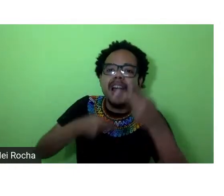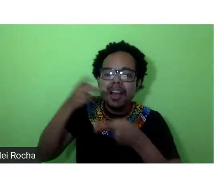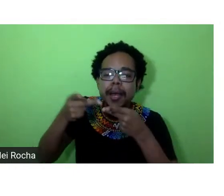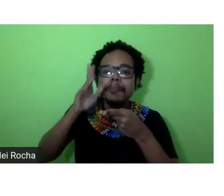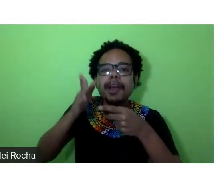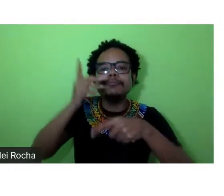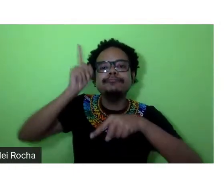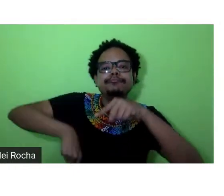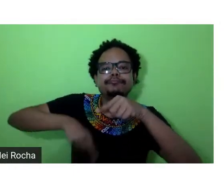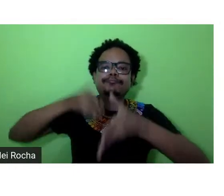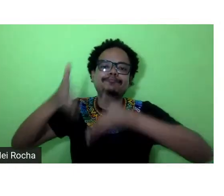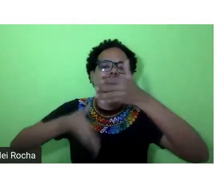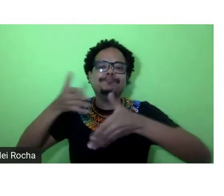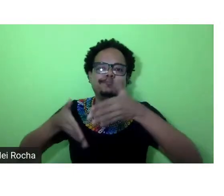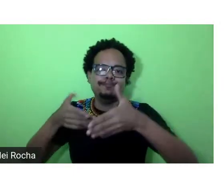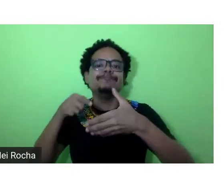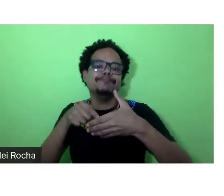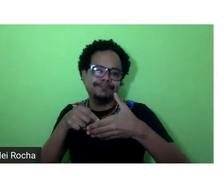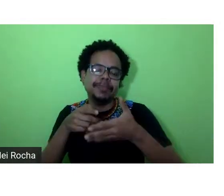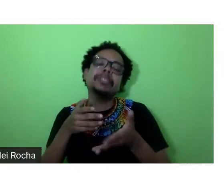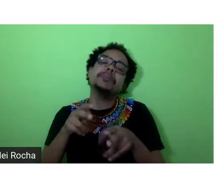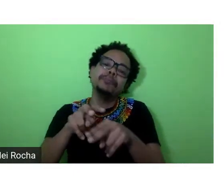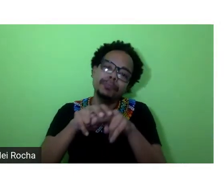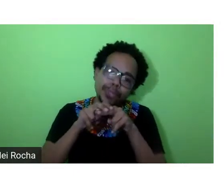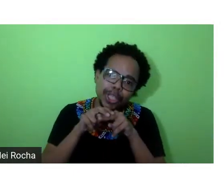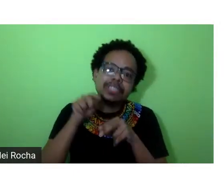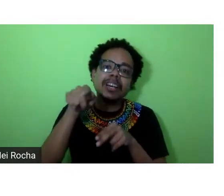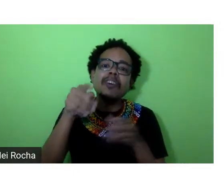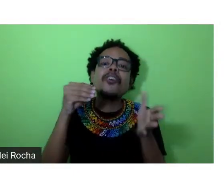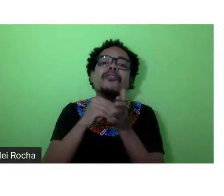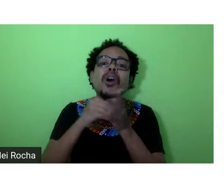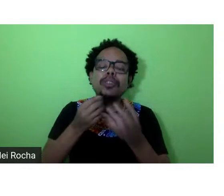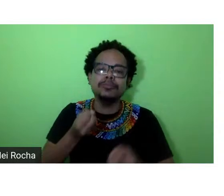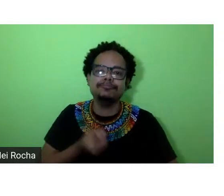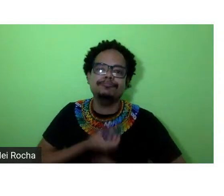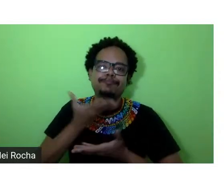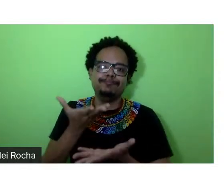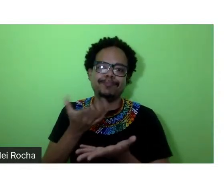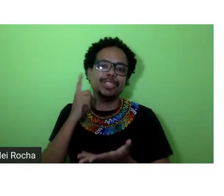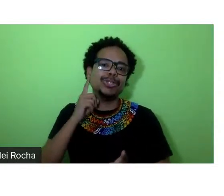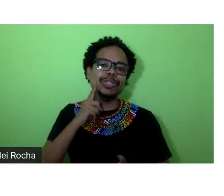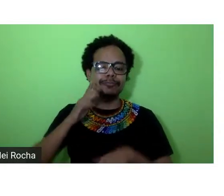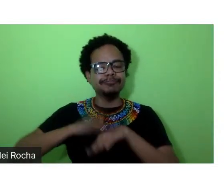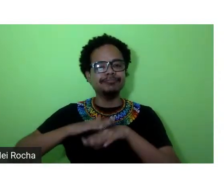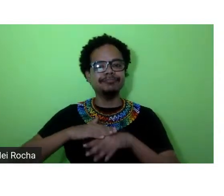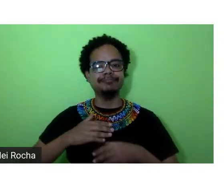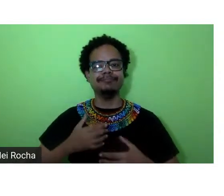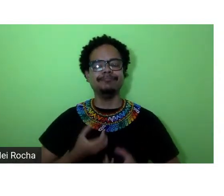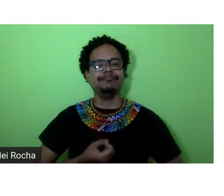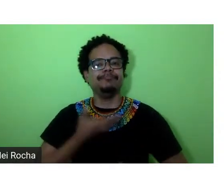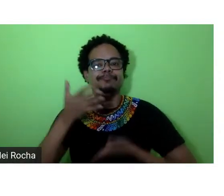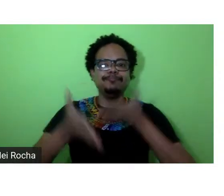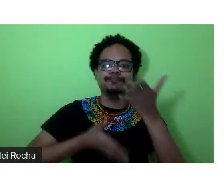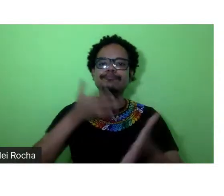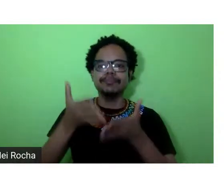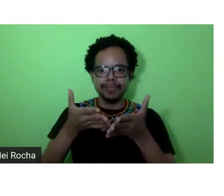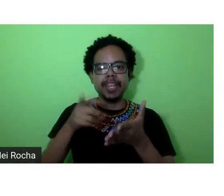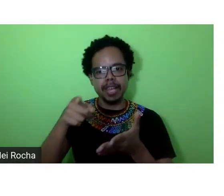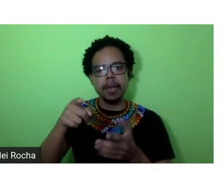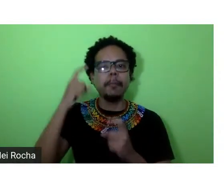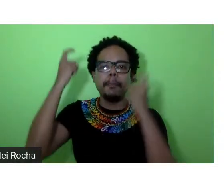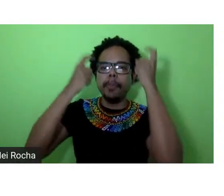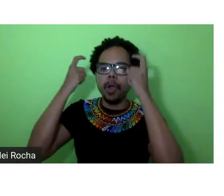para que pudesse desenvolver a oralidade e proibiram a língua de sinais é tipo o que